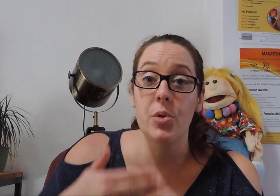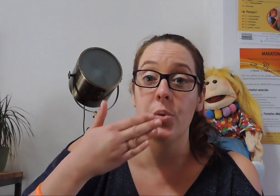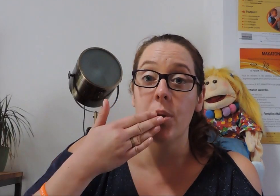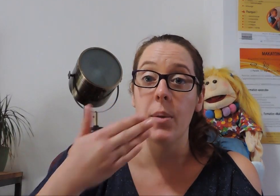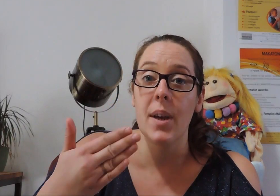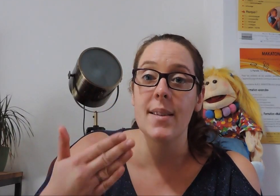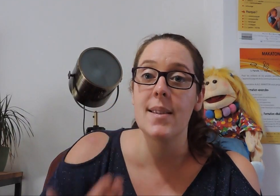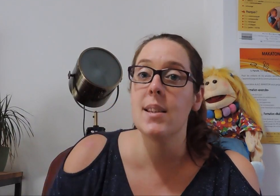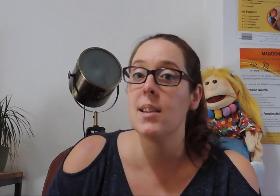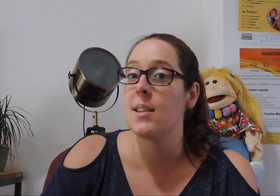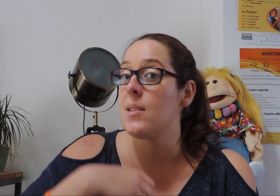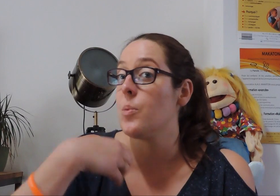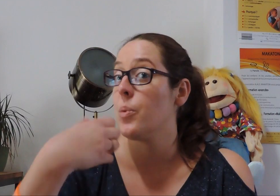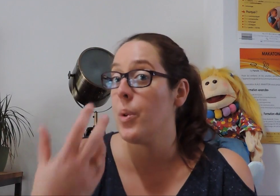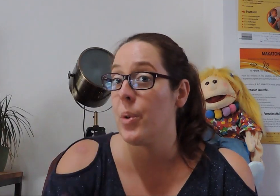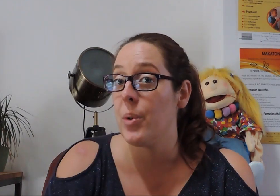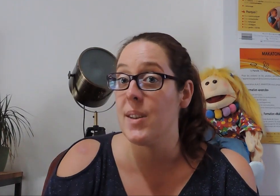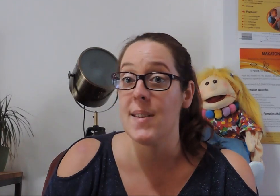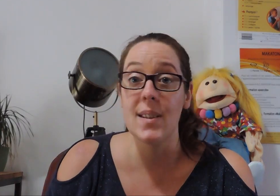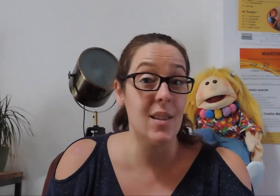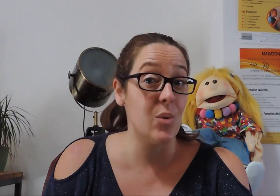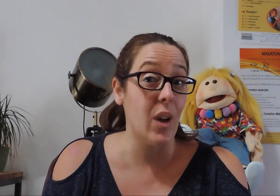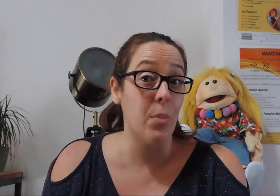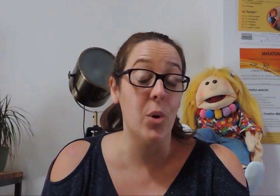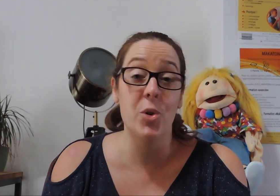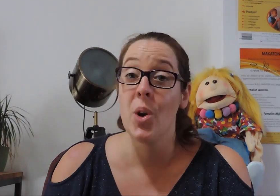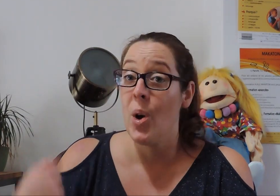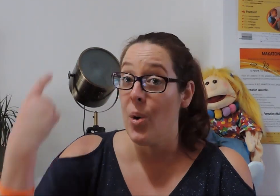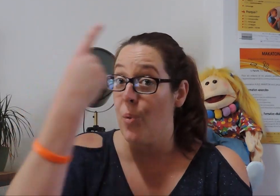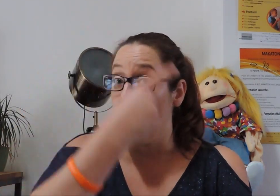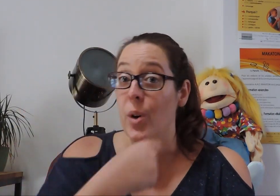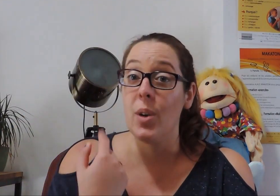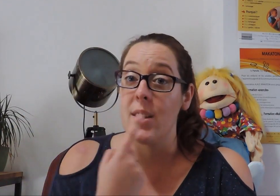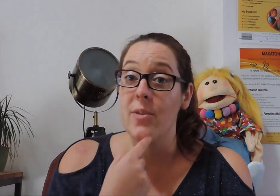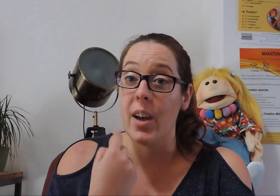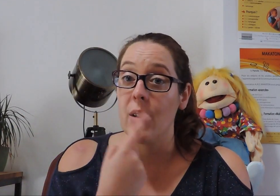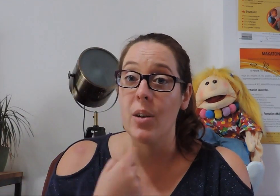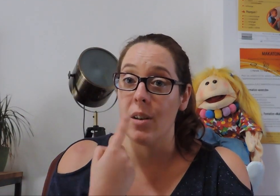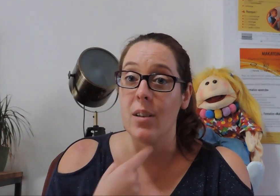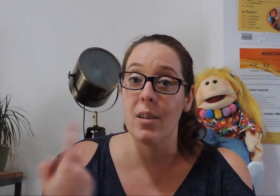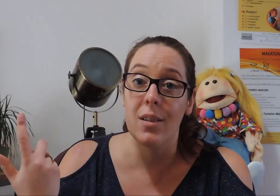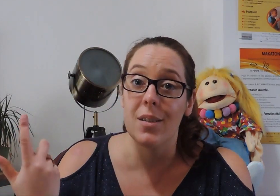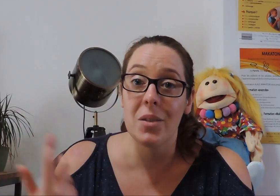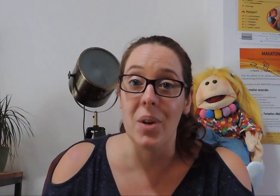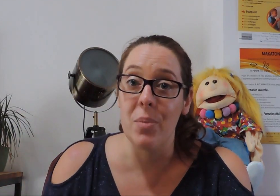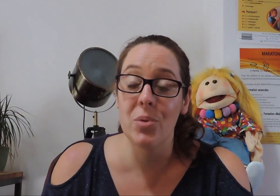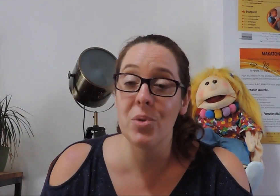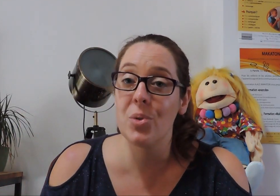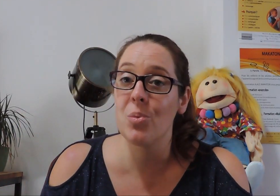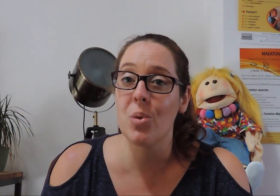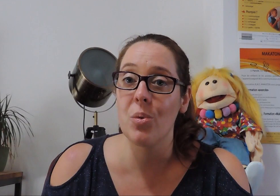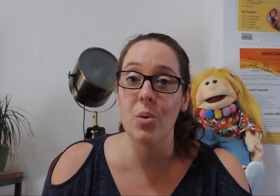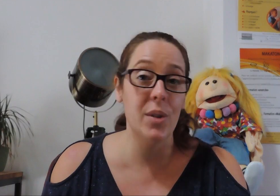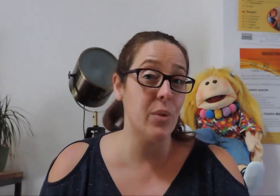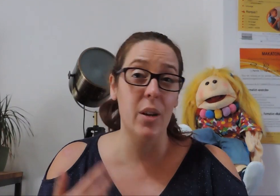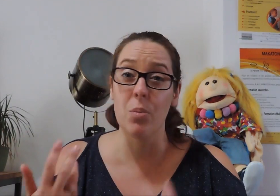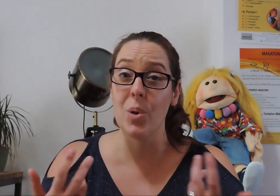bonjour et merci qui sont des signes qui se rapprochent fort de la sphère de la bouche donc au niveau de la